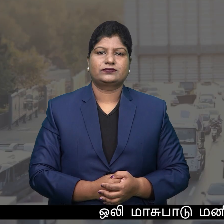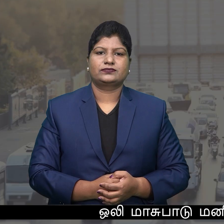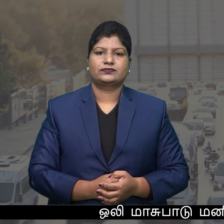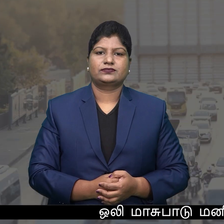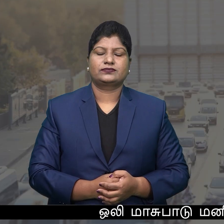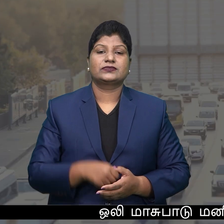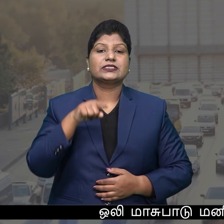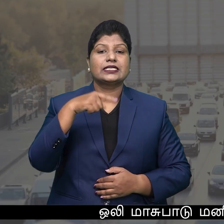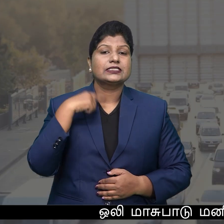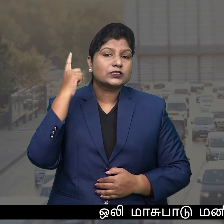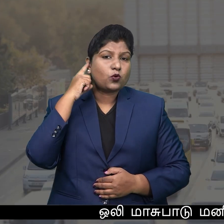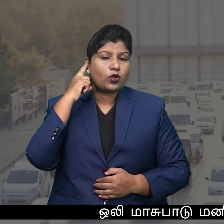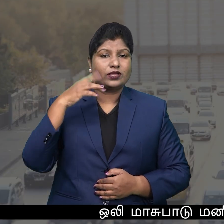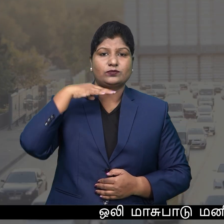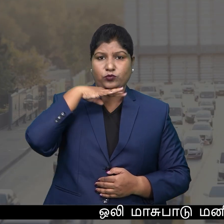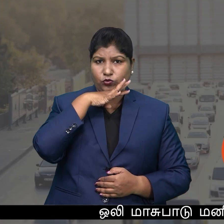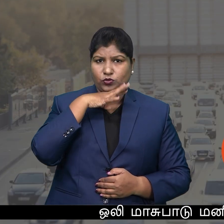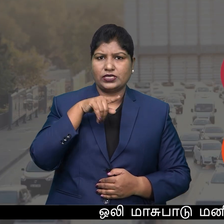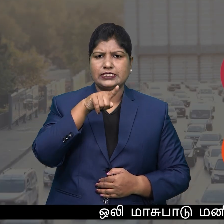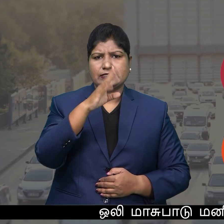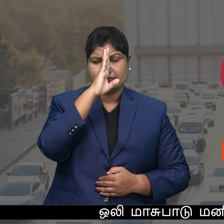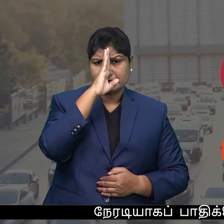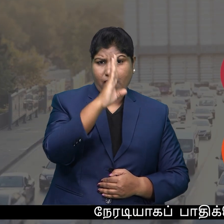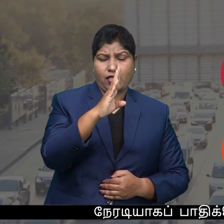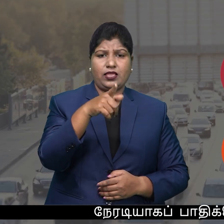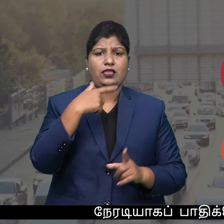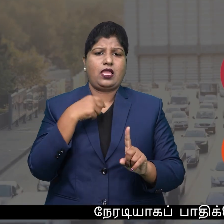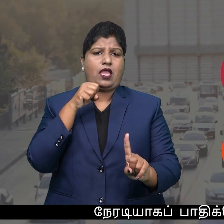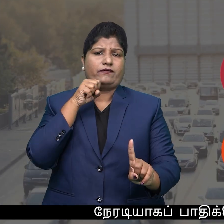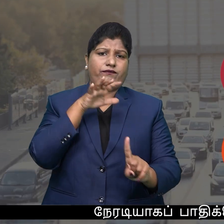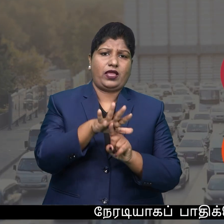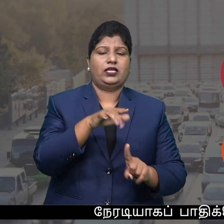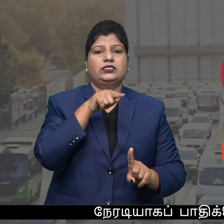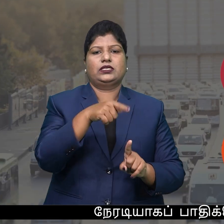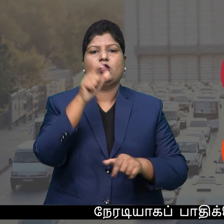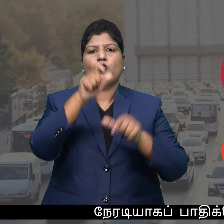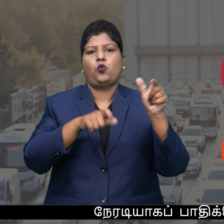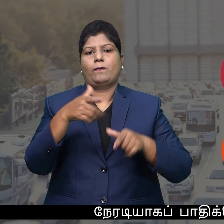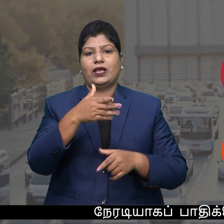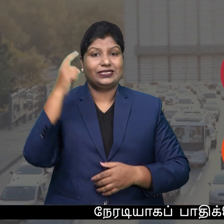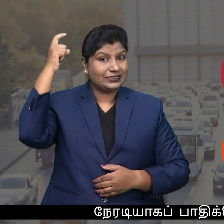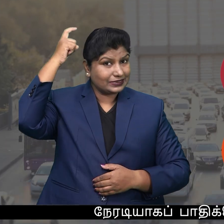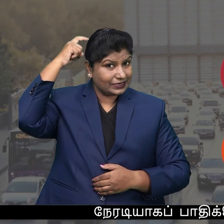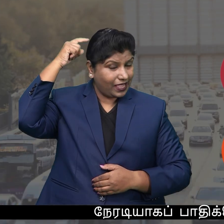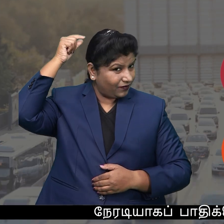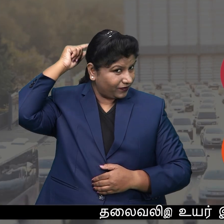ஒலி மாசுபாடு மனித நரம்பு மண்டலத்தை நேரடியாக பாதிக்கிறது. காது கேளாமை,